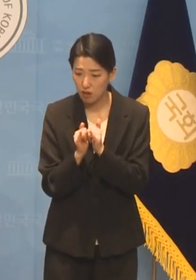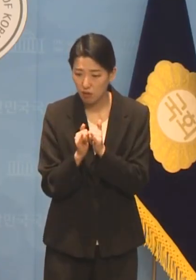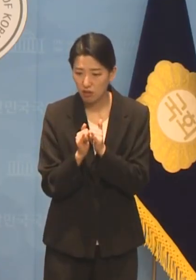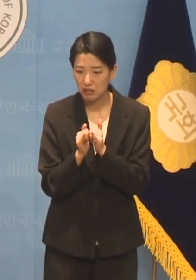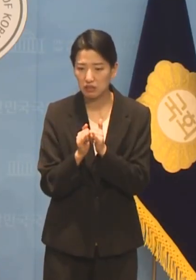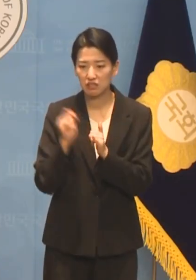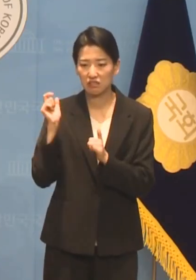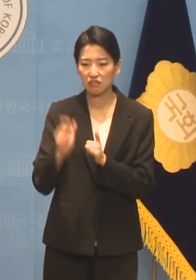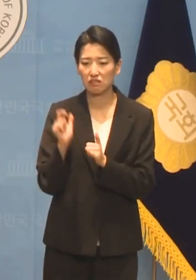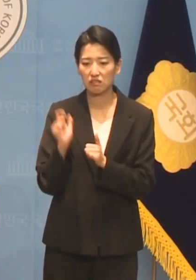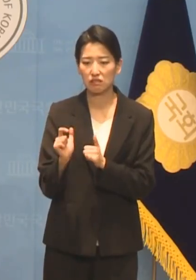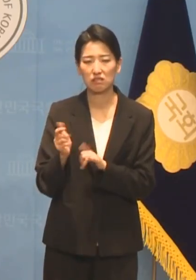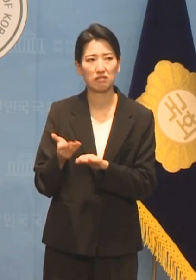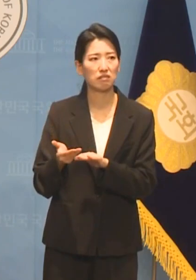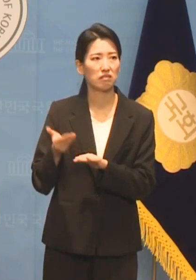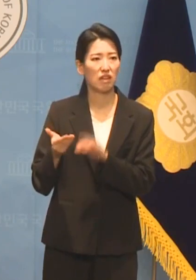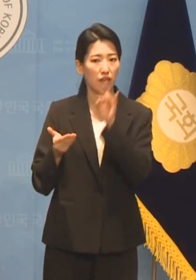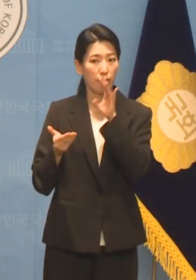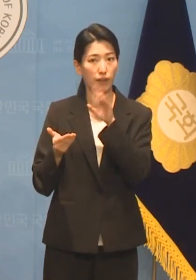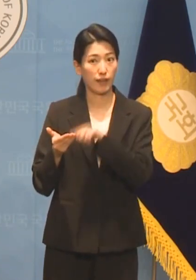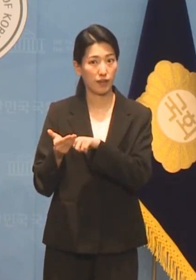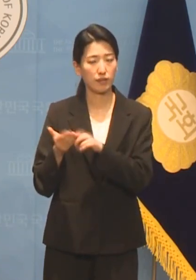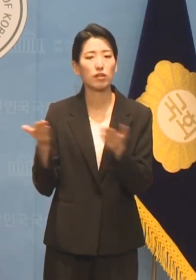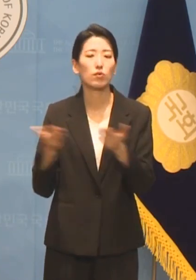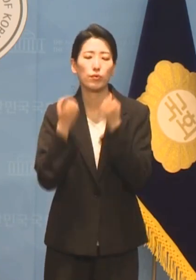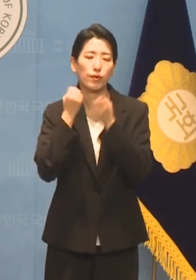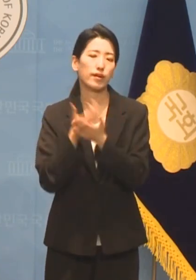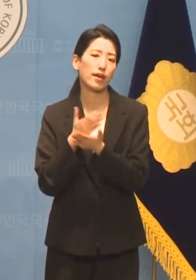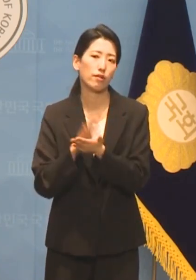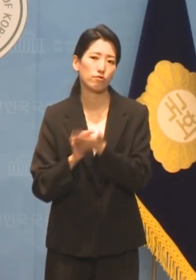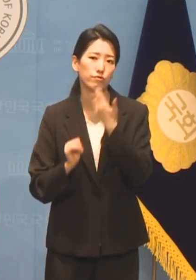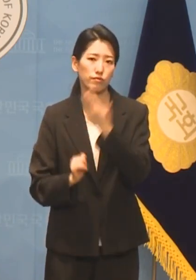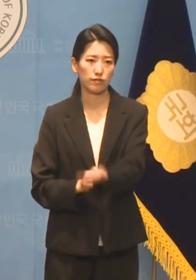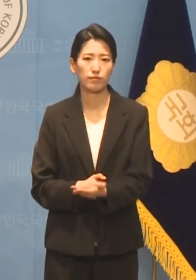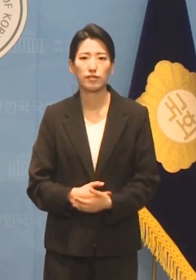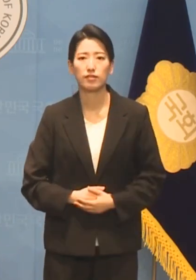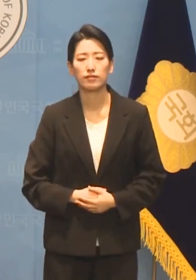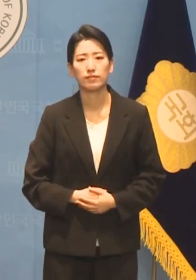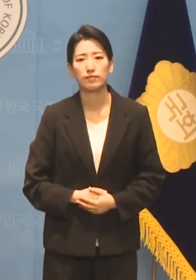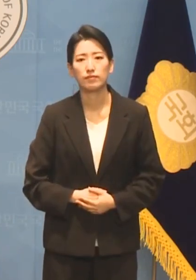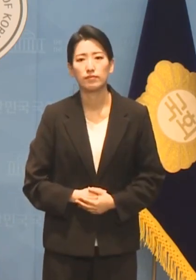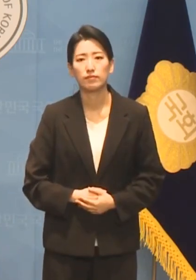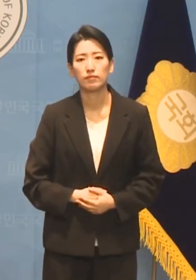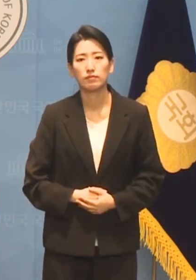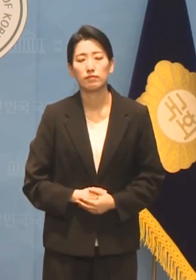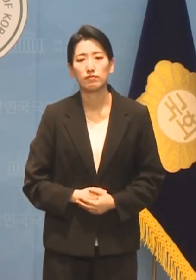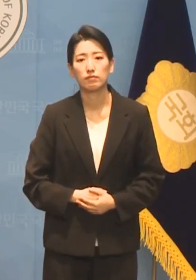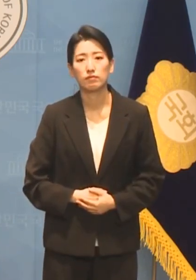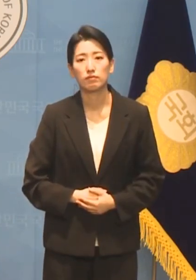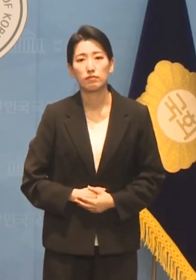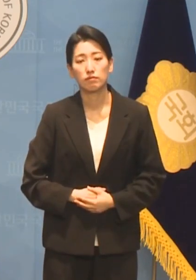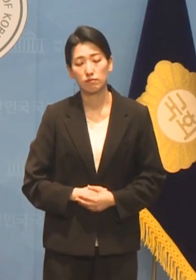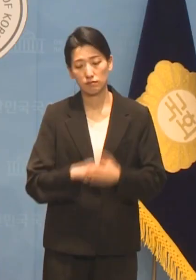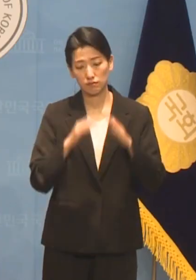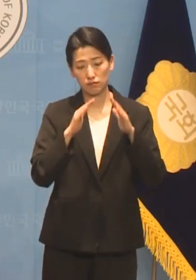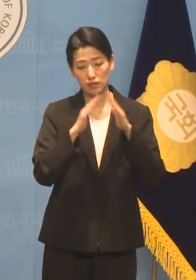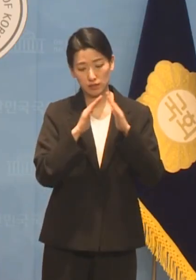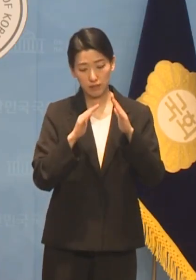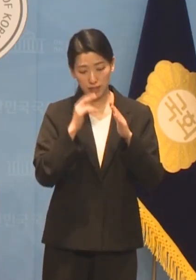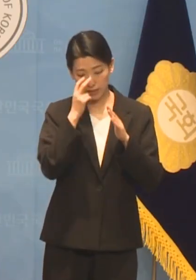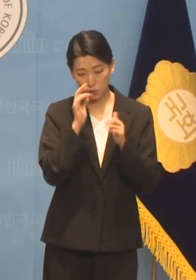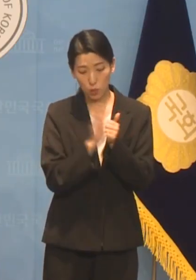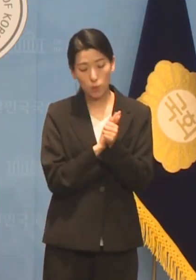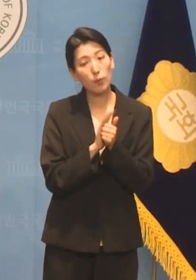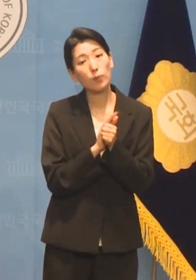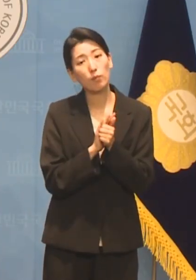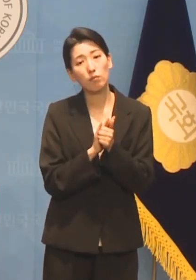혁파하는 미래지향적 노동개혁 단행하겠습니다. 99만 원 가사 간병인 시대,